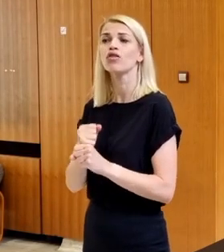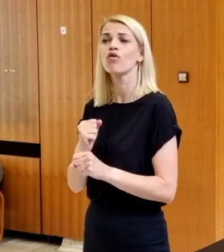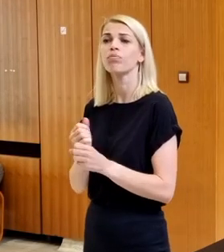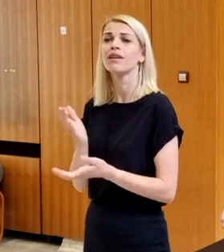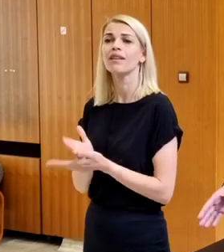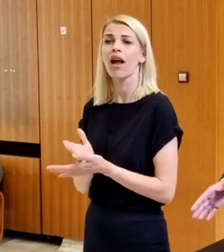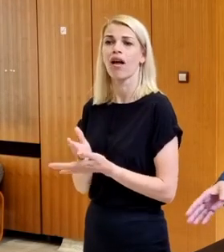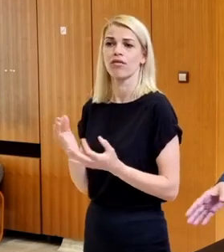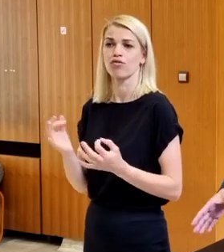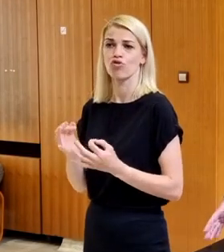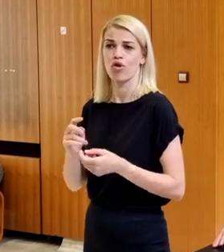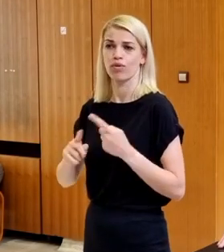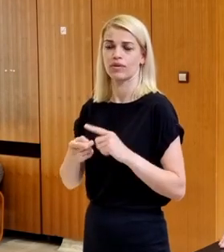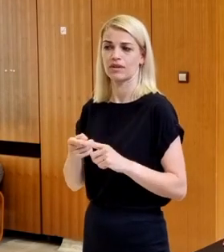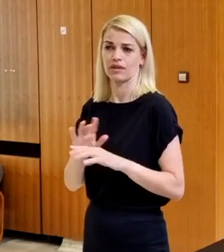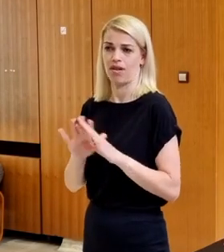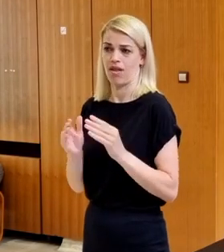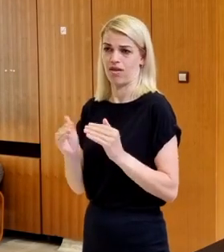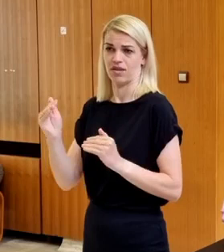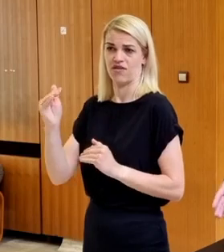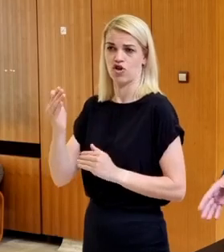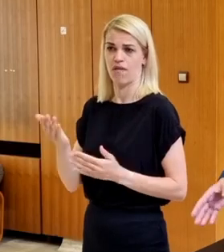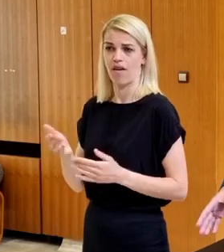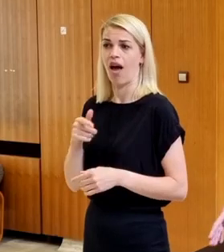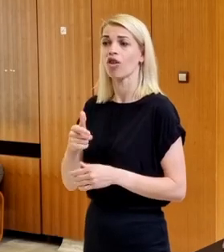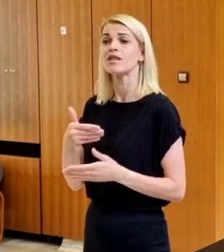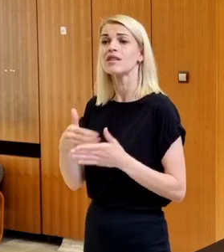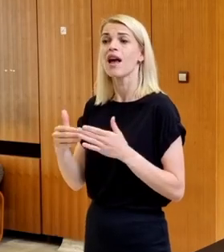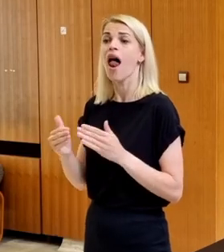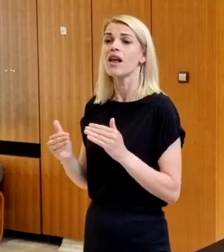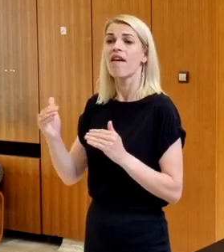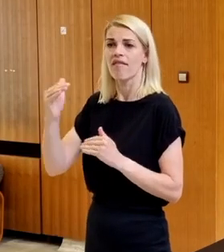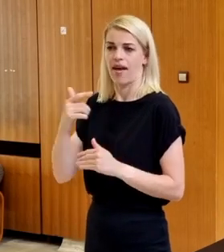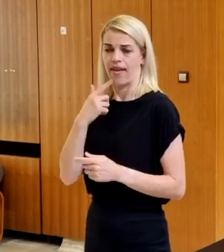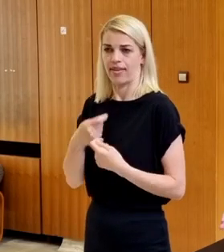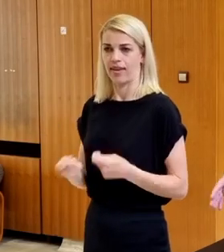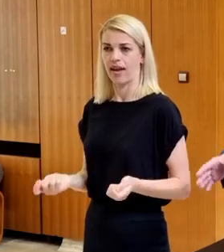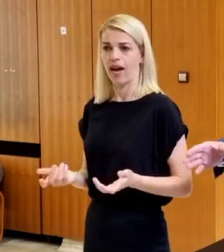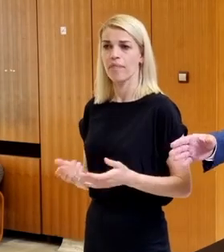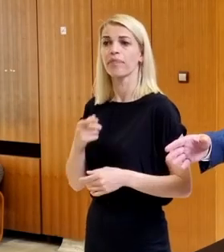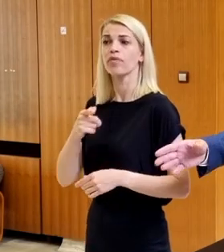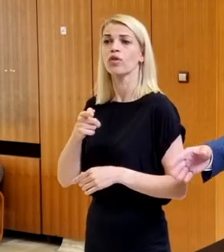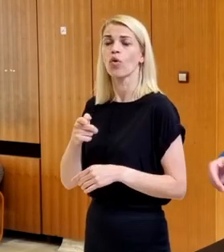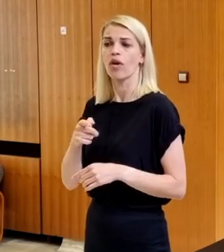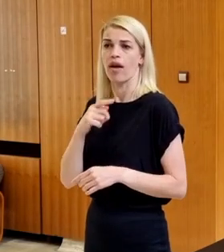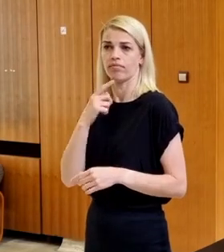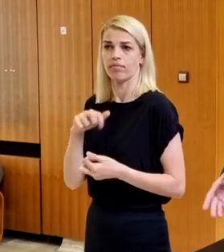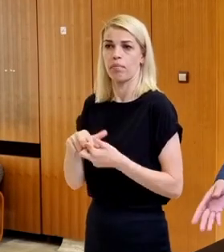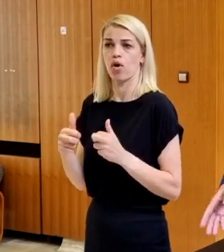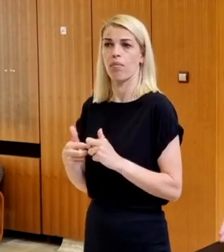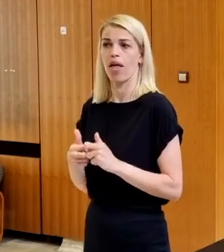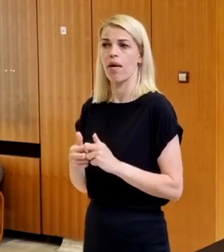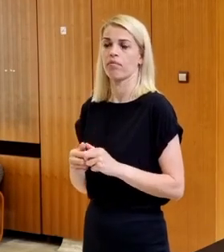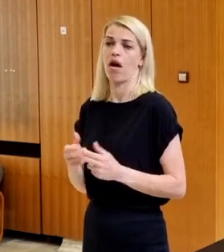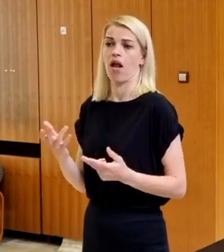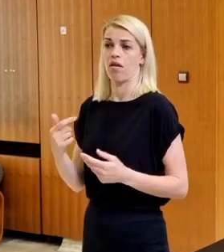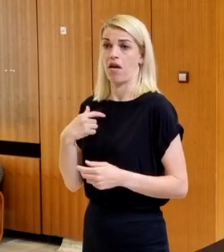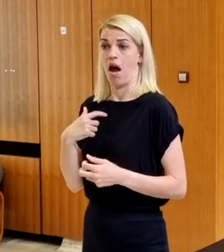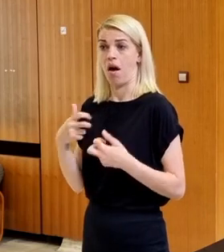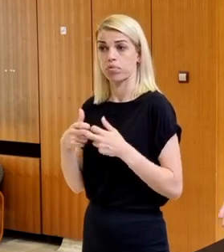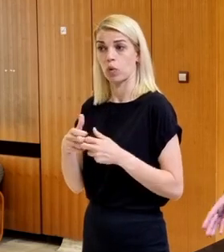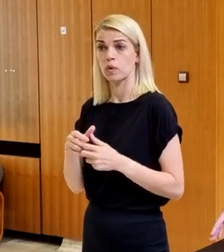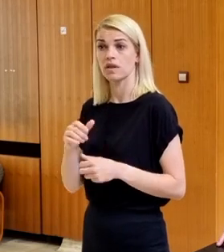zvyšovať dane tým, ktorí tvoria hodnoty. Však takto to nemôže ísť do nekonečna. Čiže to je zástupný problém, či ja pôjdem do Bruselu, alebo